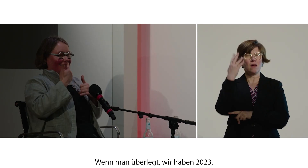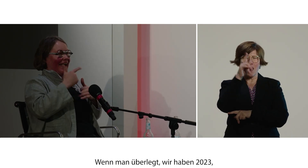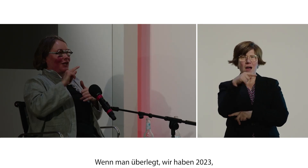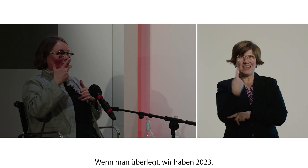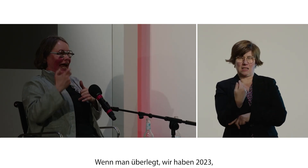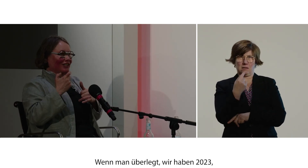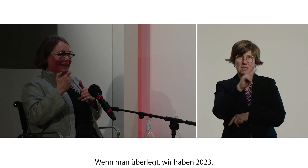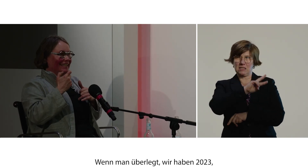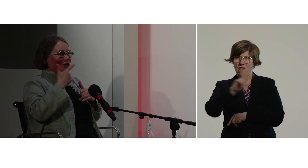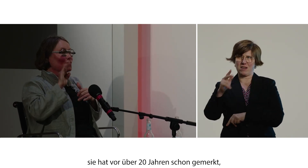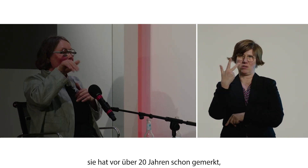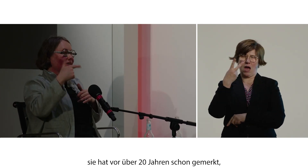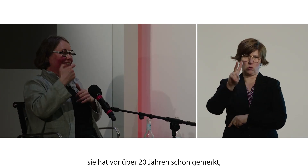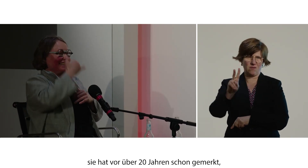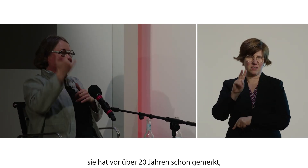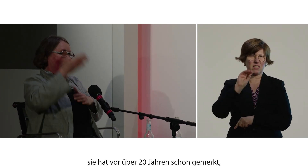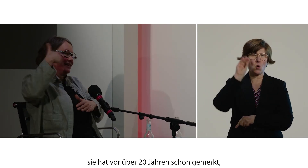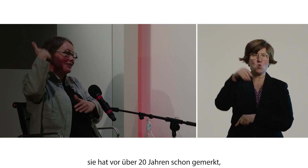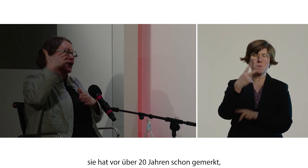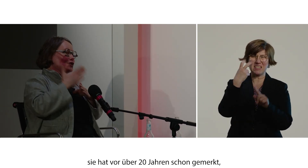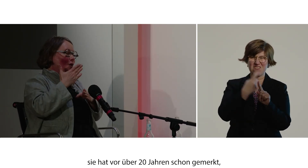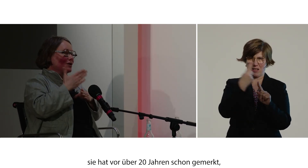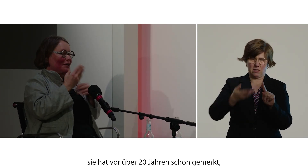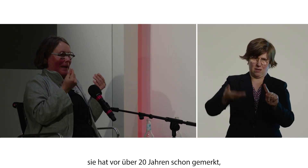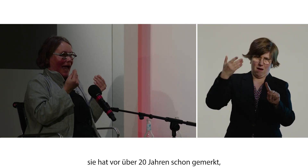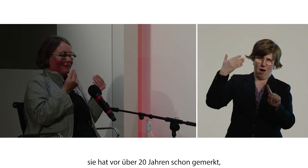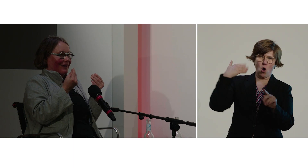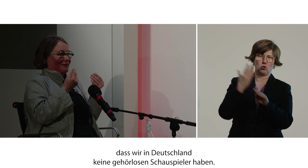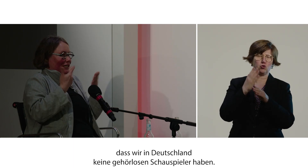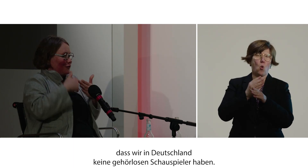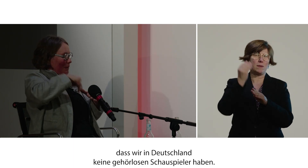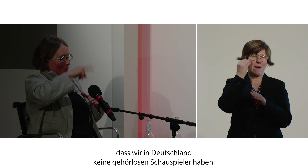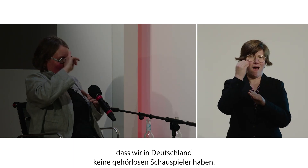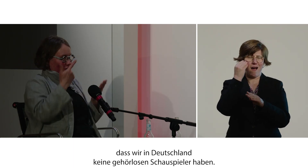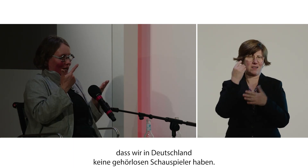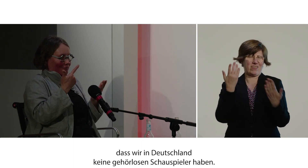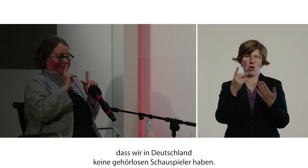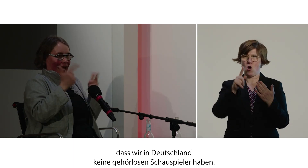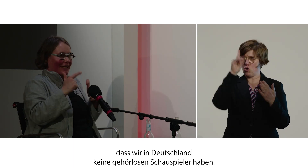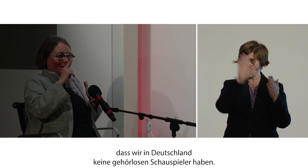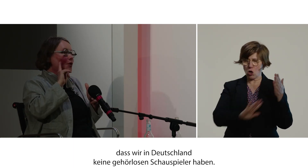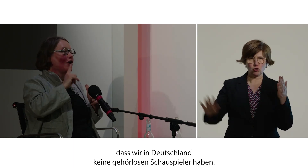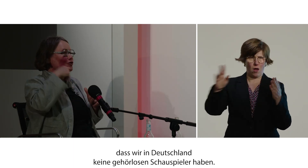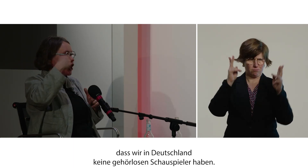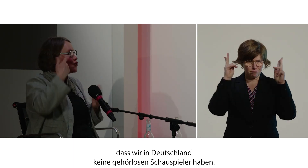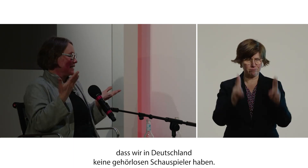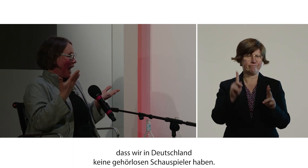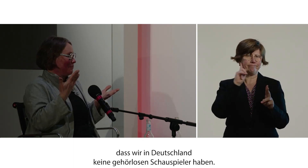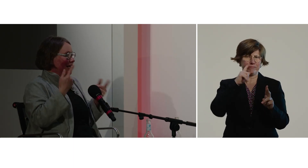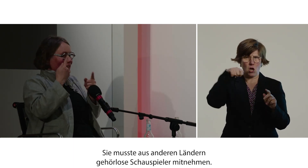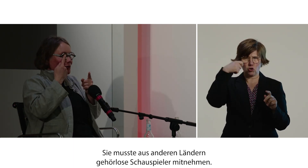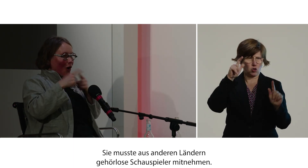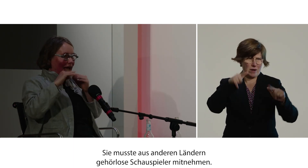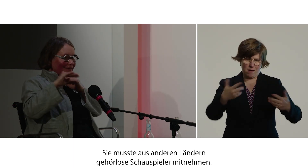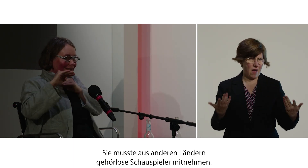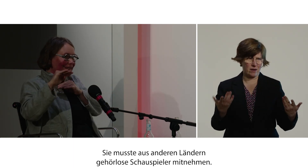wir haben jetzt 2023, sie hatte über 20 Jahre schon gemerkt, dass wir hier zum Beispiel in Deutschland keine gehörlosen Schauspieler